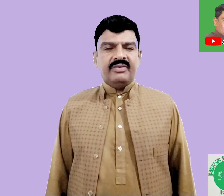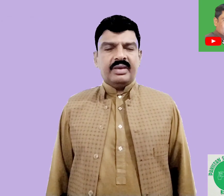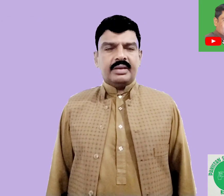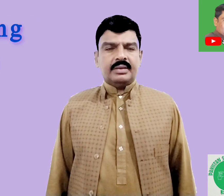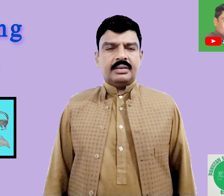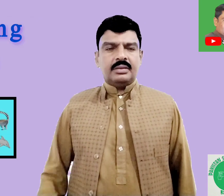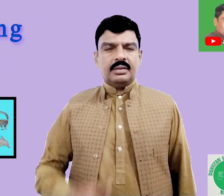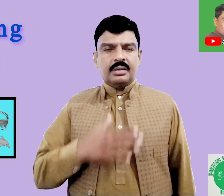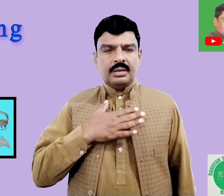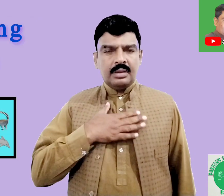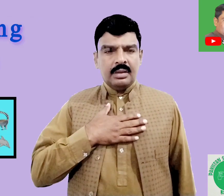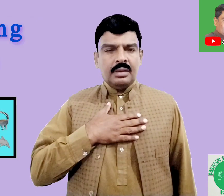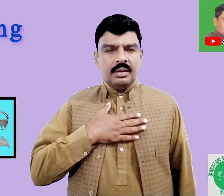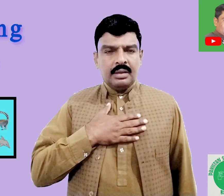लिविंग,